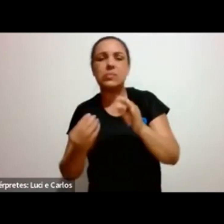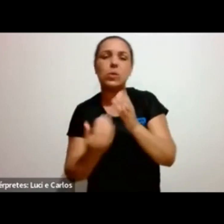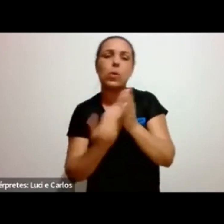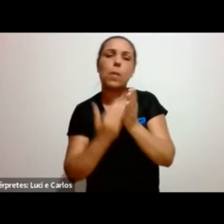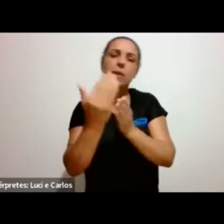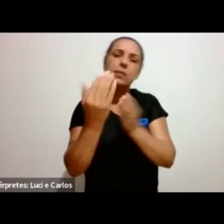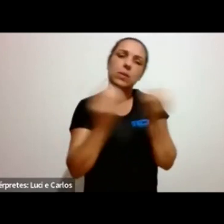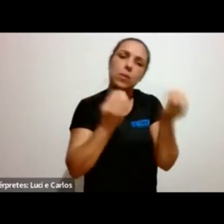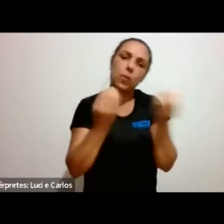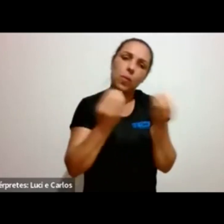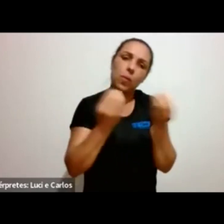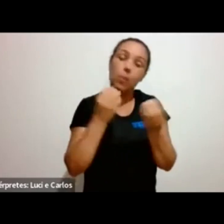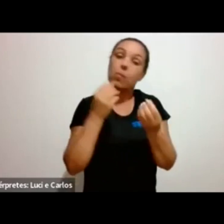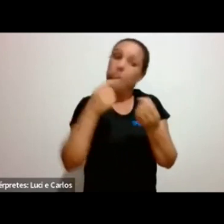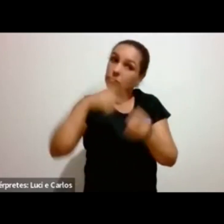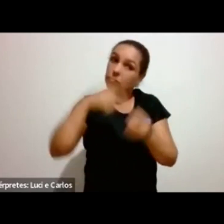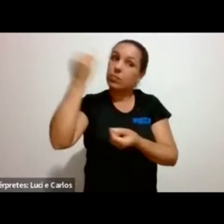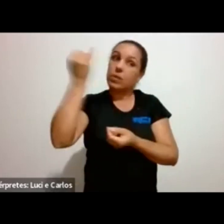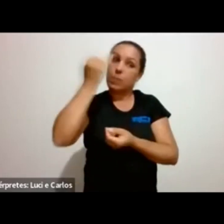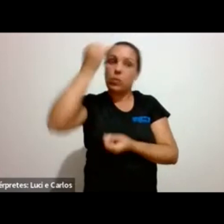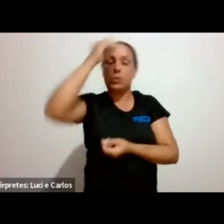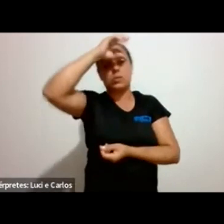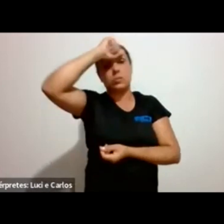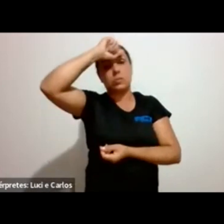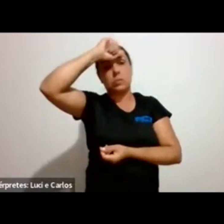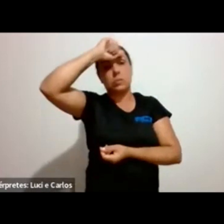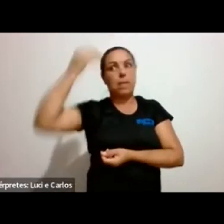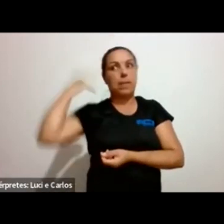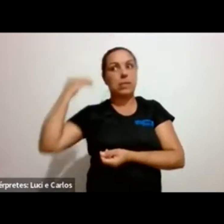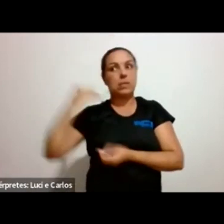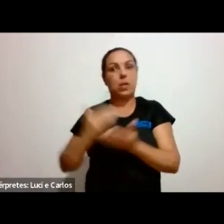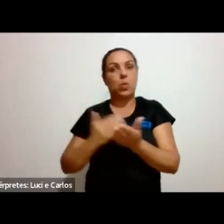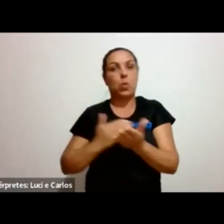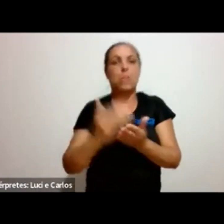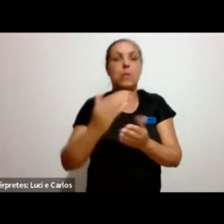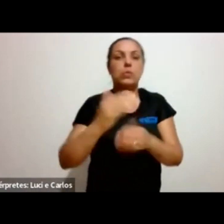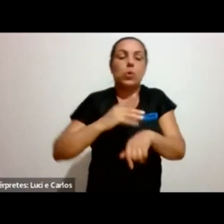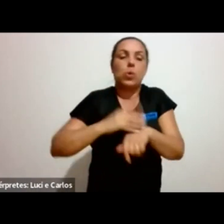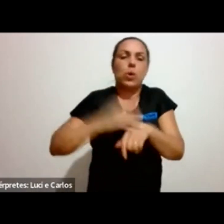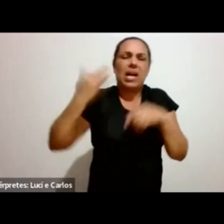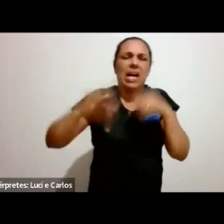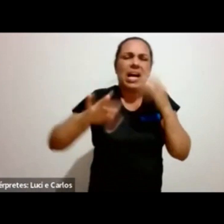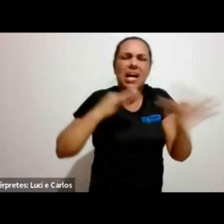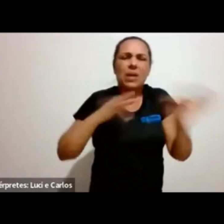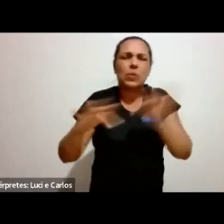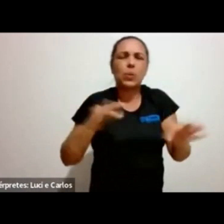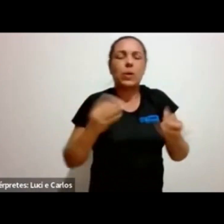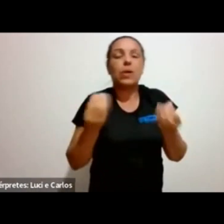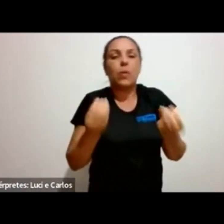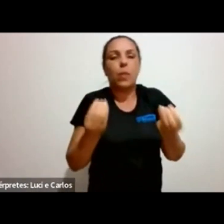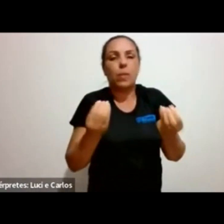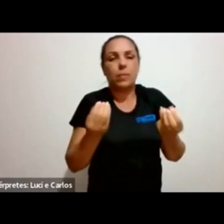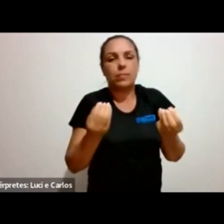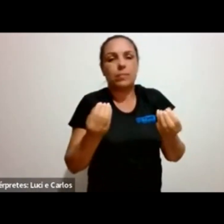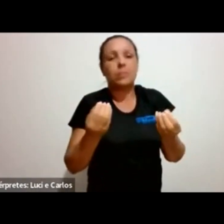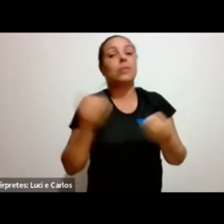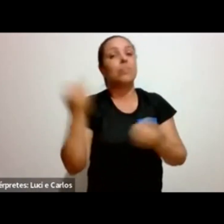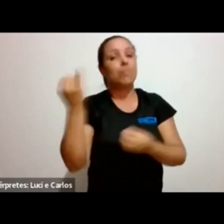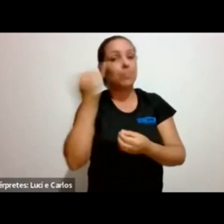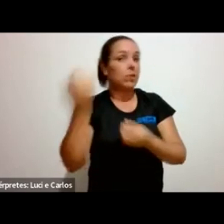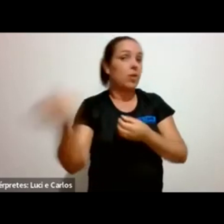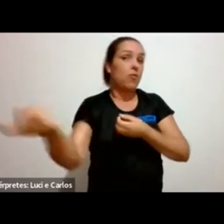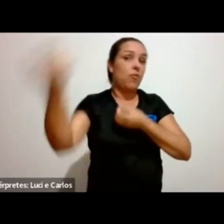Se você não sabe aonde iniciou o problema, é difícil você começar a tratar ele de trás para frente, lá onde ele está